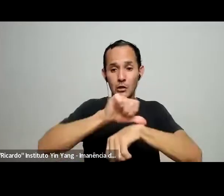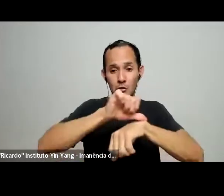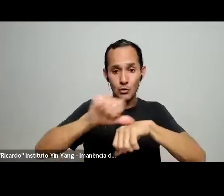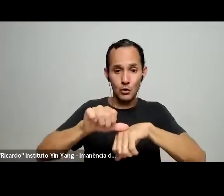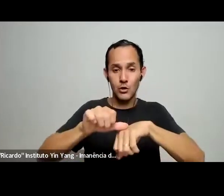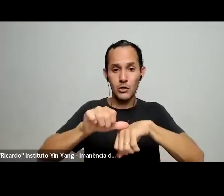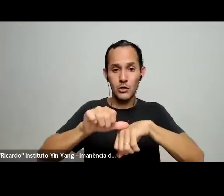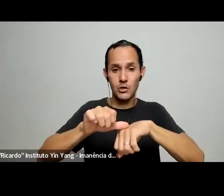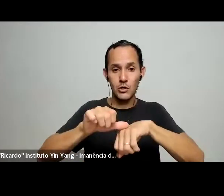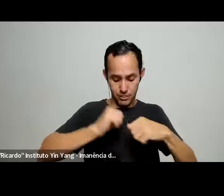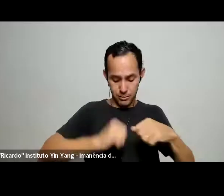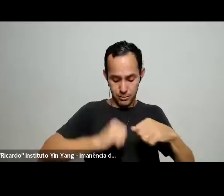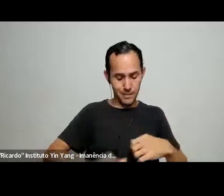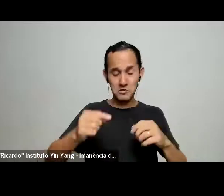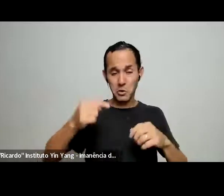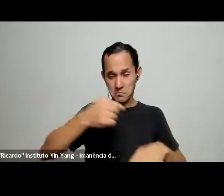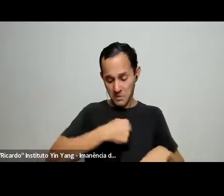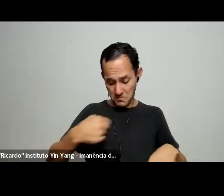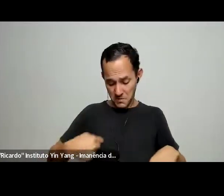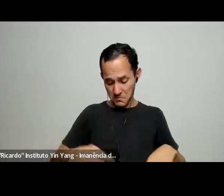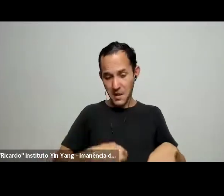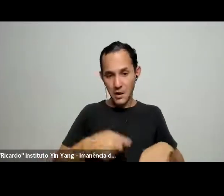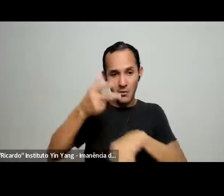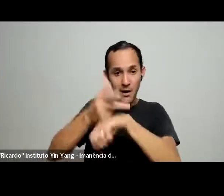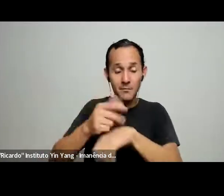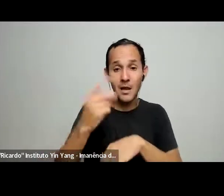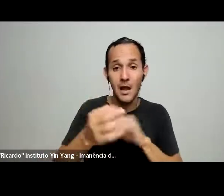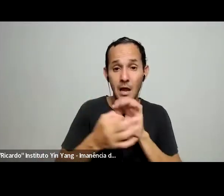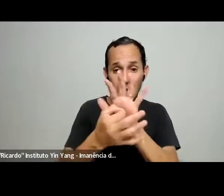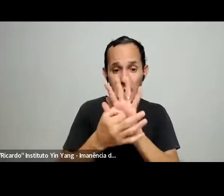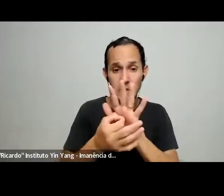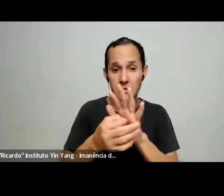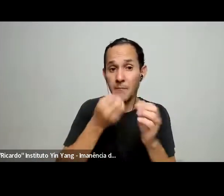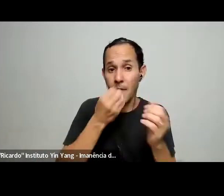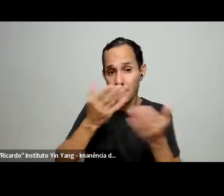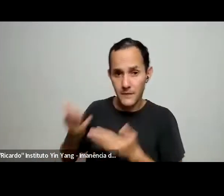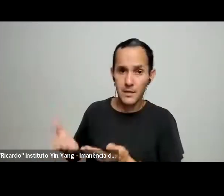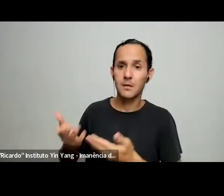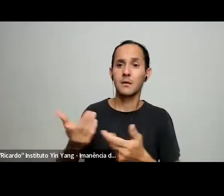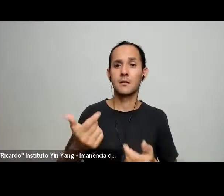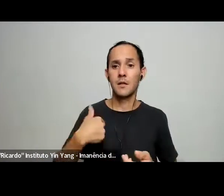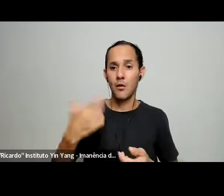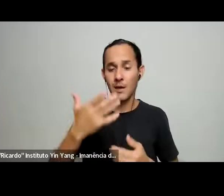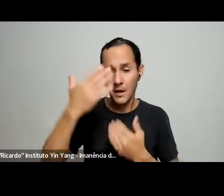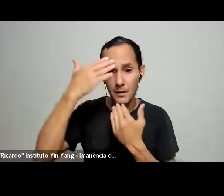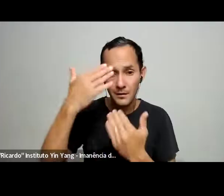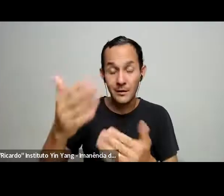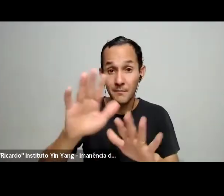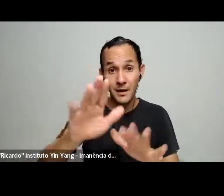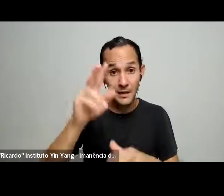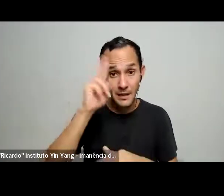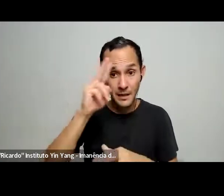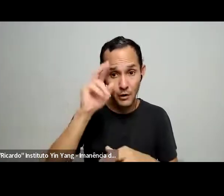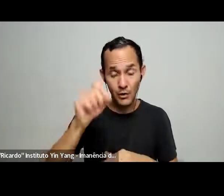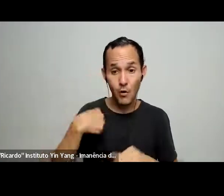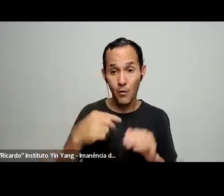for assim. Então as críticas são muito bem-vindas, como já foi dito antes, né? Eu quero agradecer, lembrando aqui que eu estou